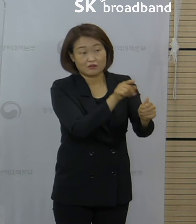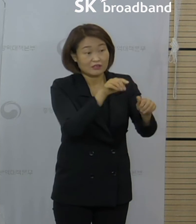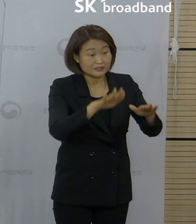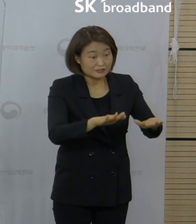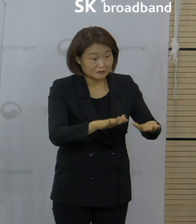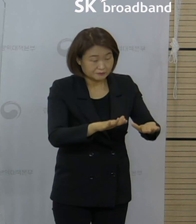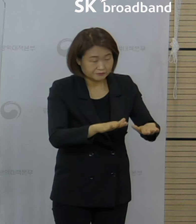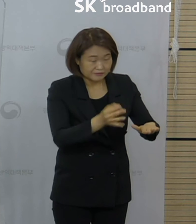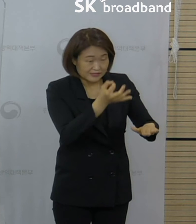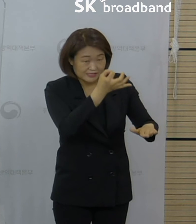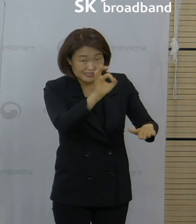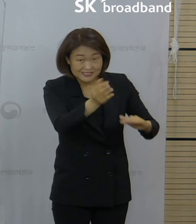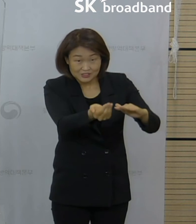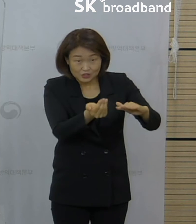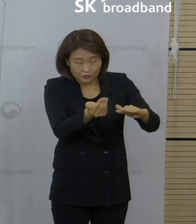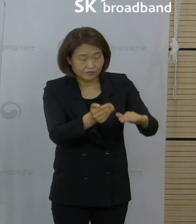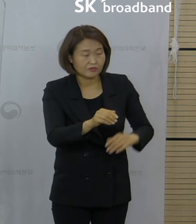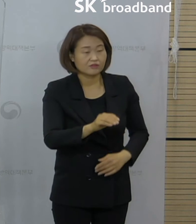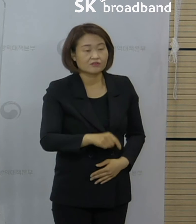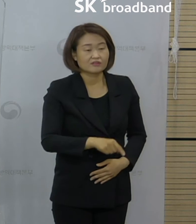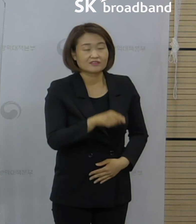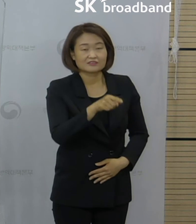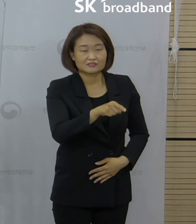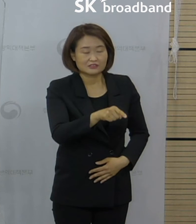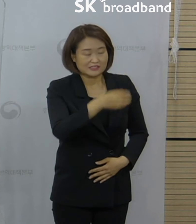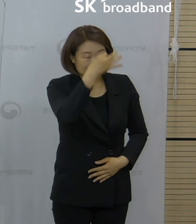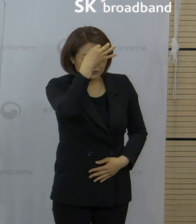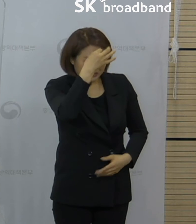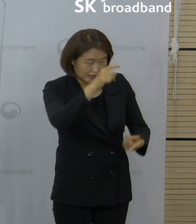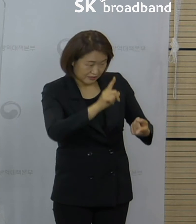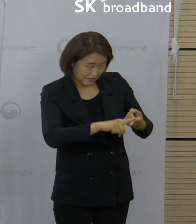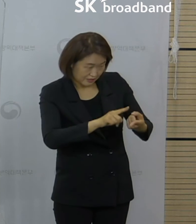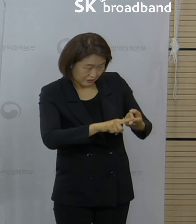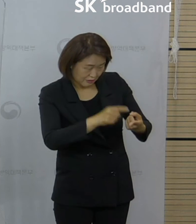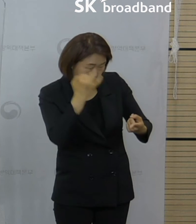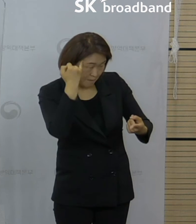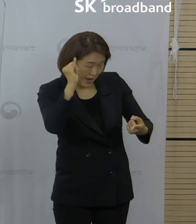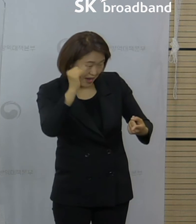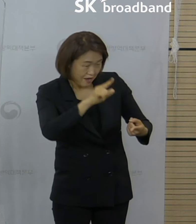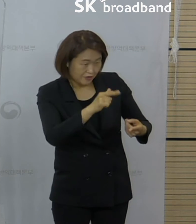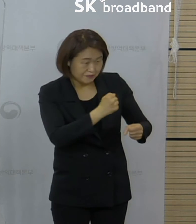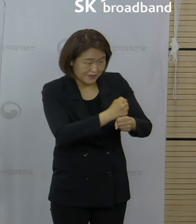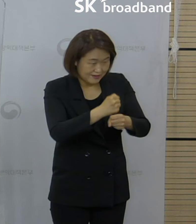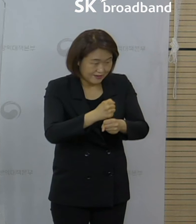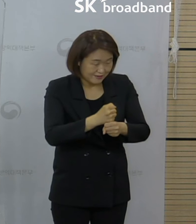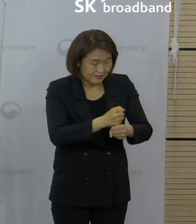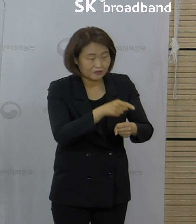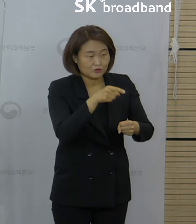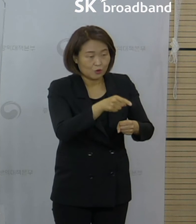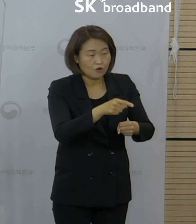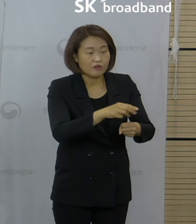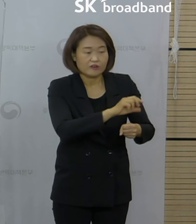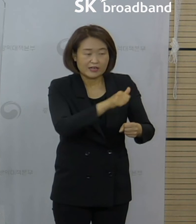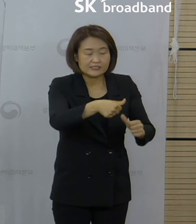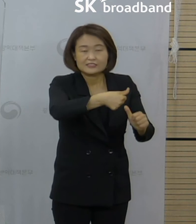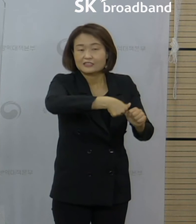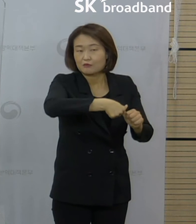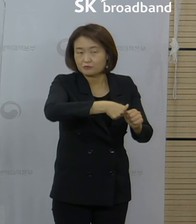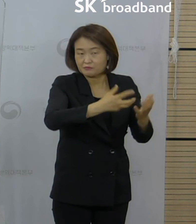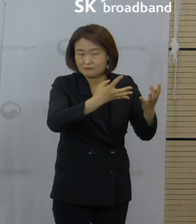단계에서 블록체인과 관련된 그 합의 알고리즘에 대한 개발 그리고 이거에 대한 기술적인 자문을 많이